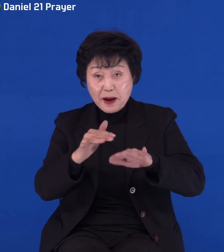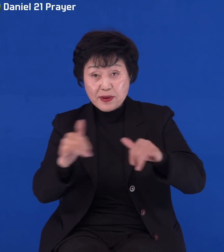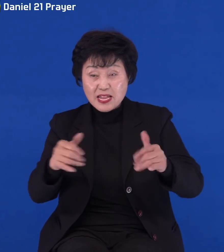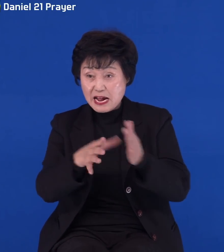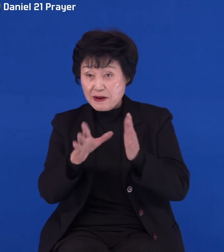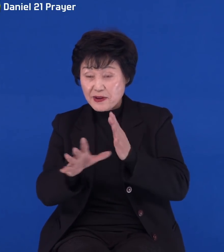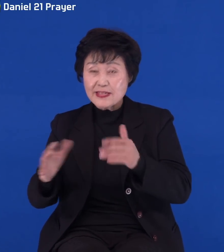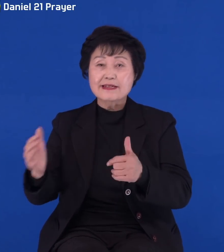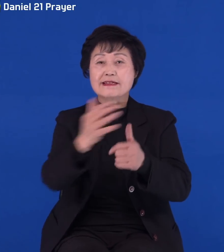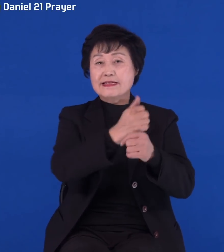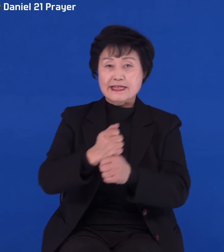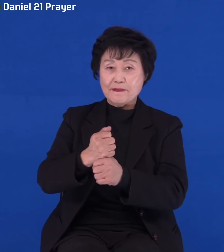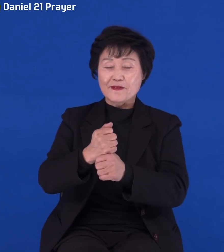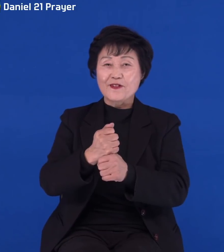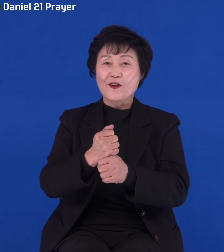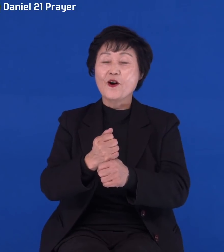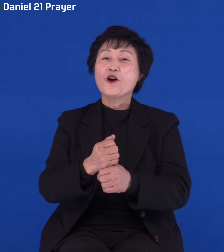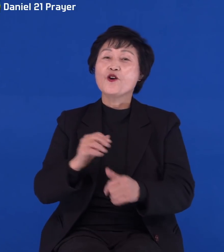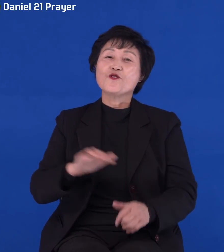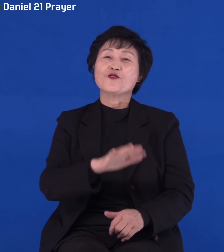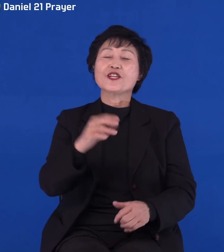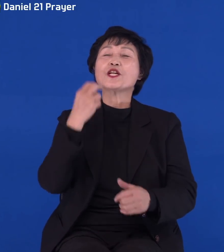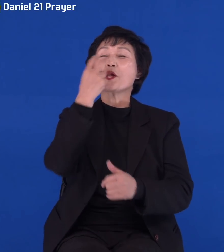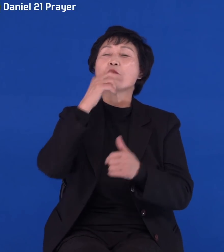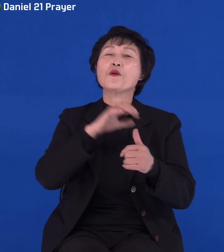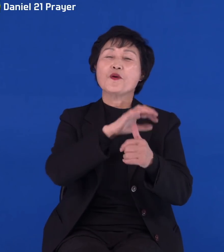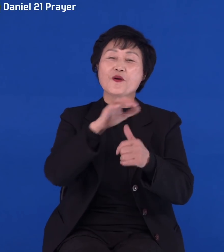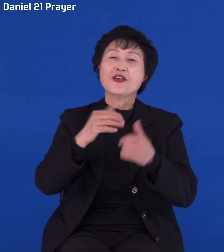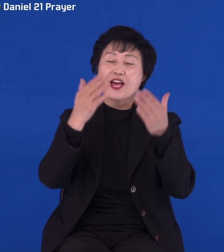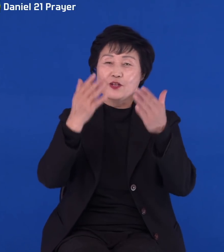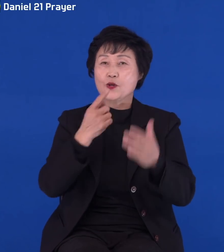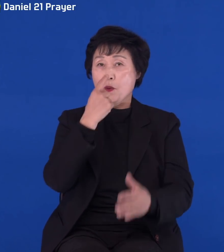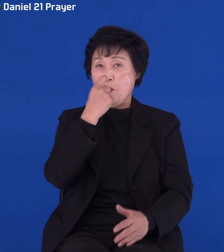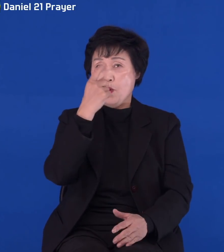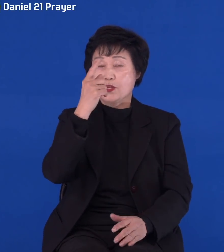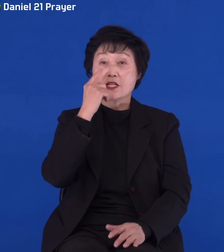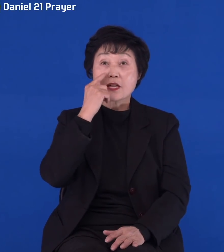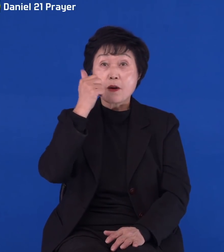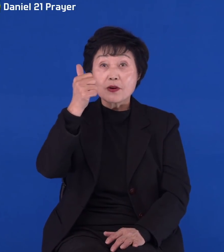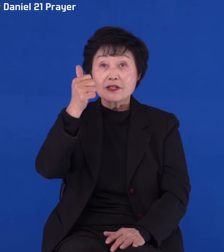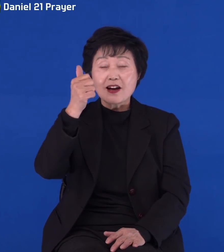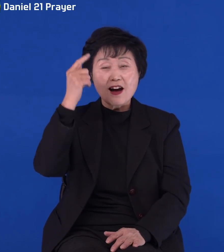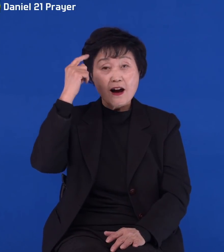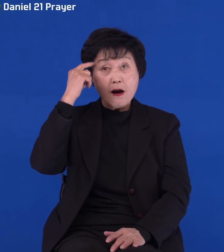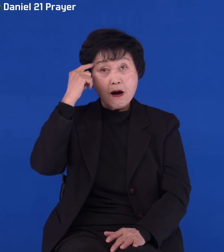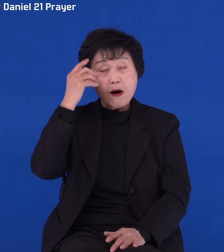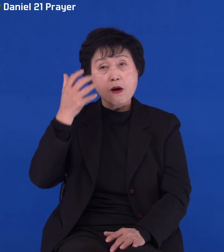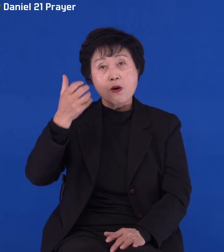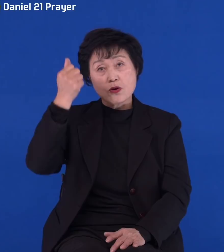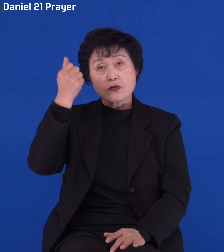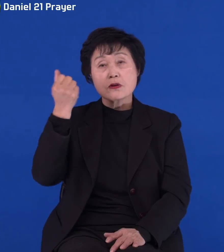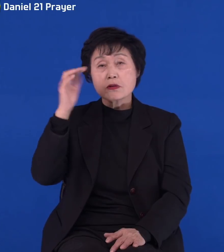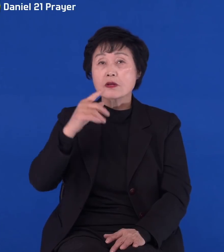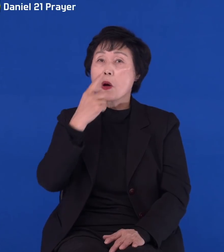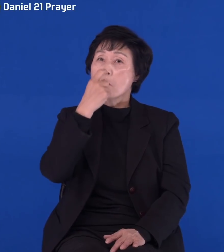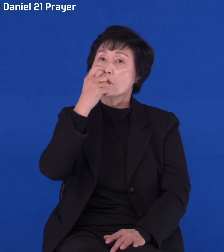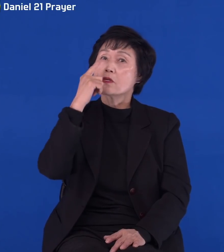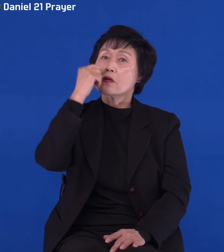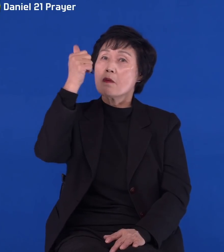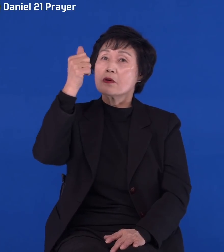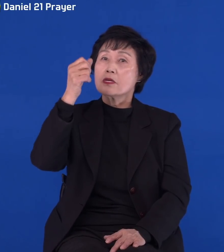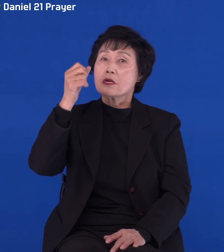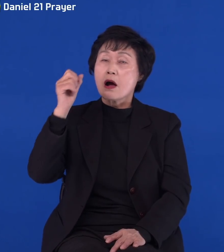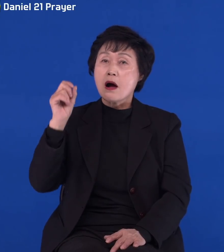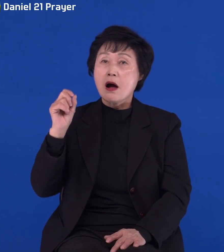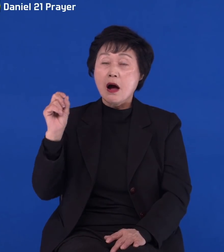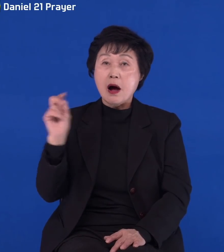주시고 늘 멋진 일들만 하는 그런 멋쟁이 아버지라고 생각을 했는데 그 멋진 아버지가 갑자기 쓰러진 거예요. 그래서 간이 안